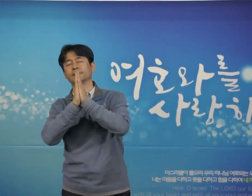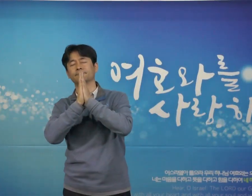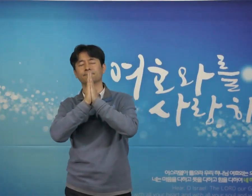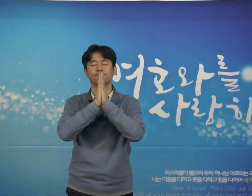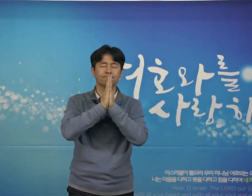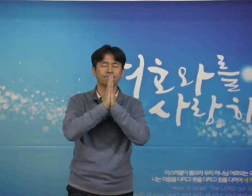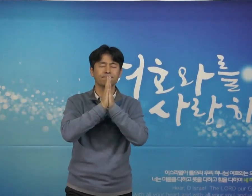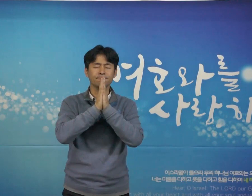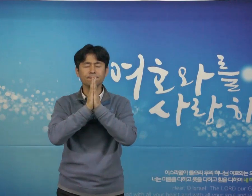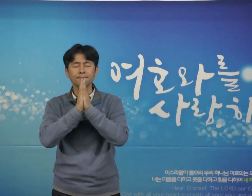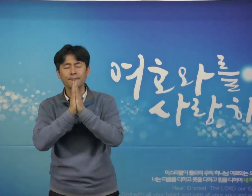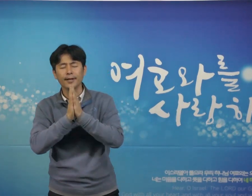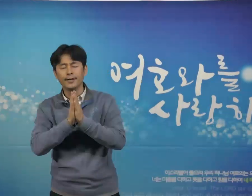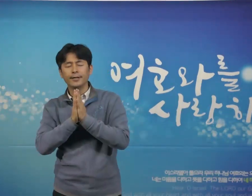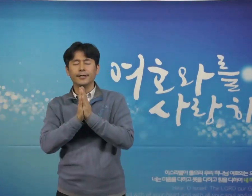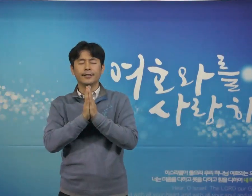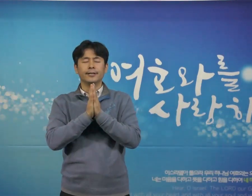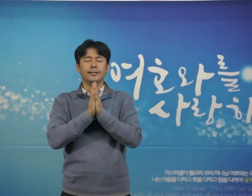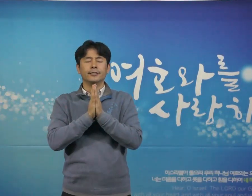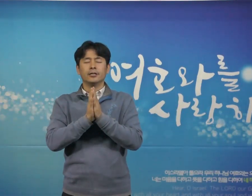이 시간 기도하기 원합니다.